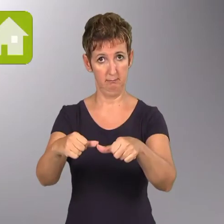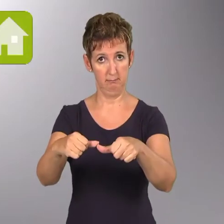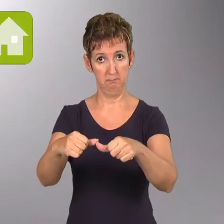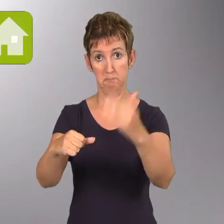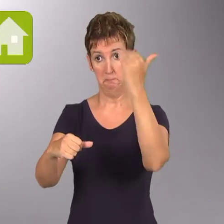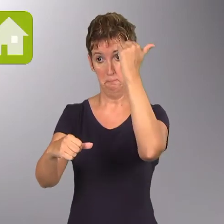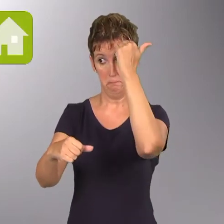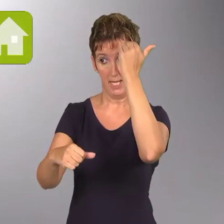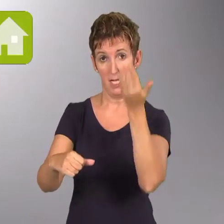Restez à la maison.